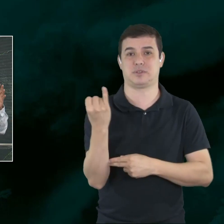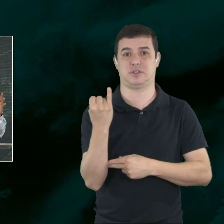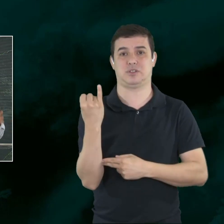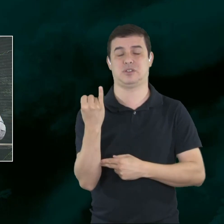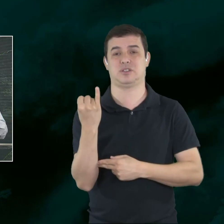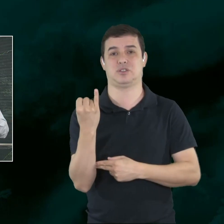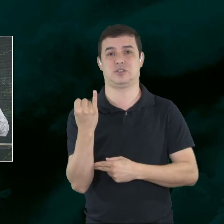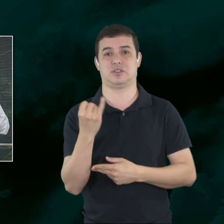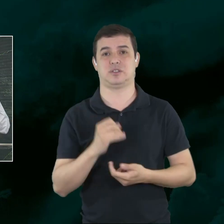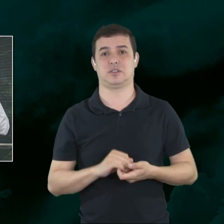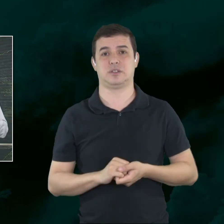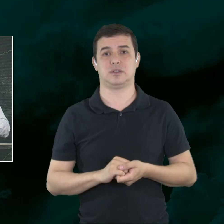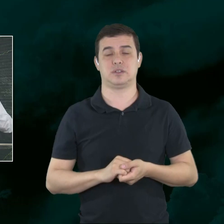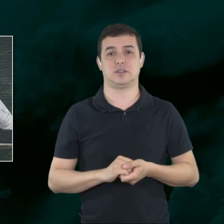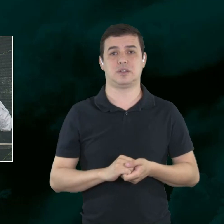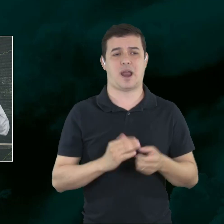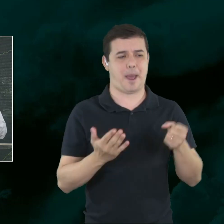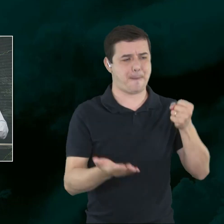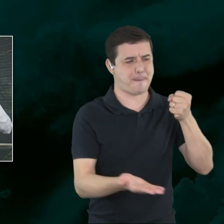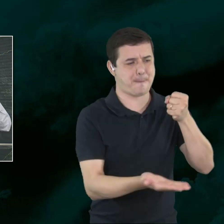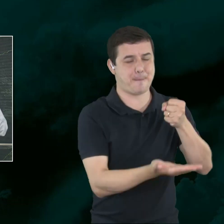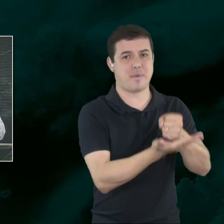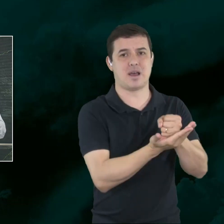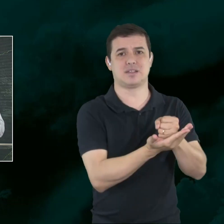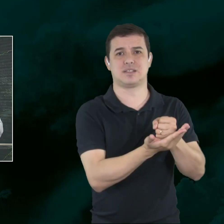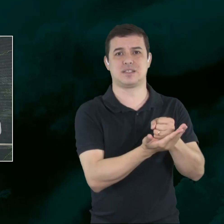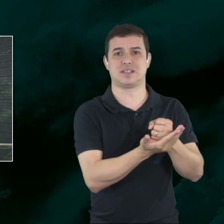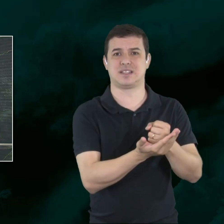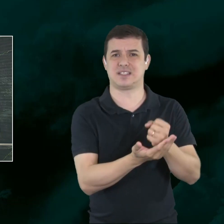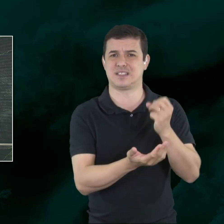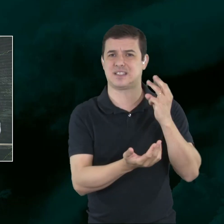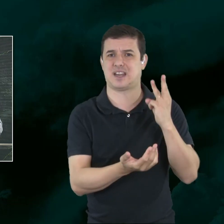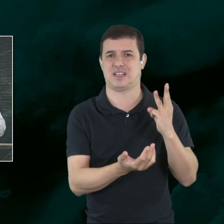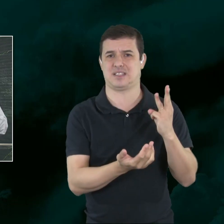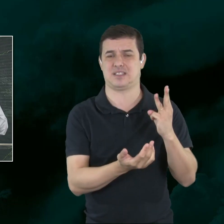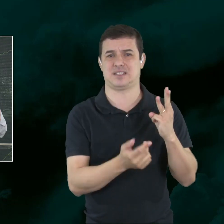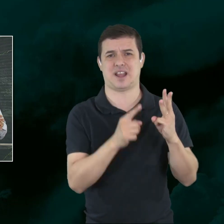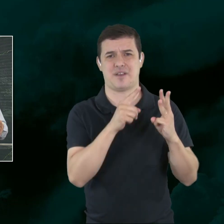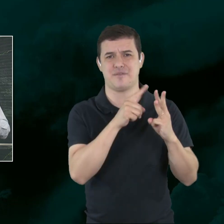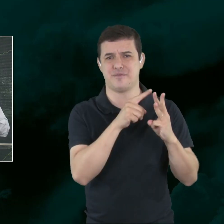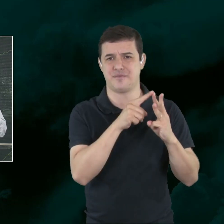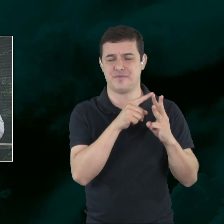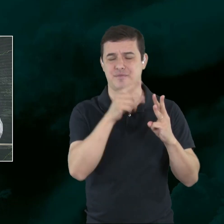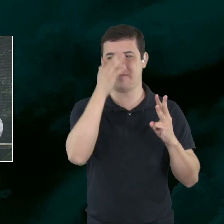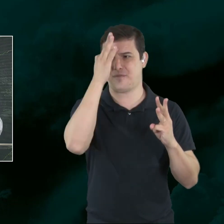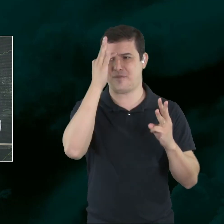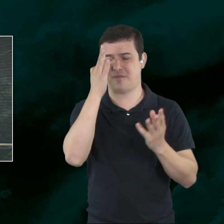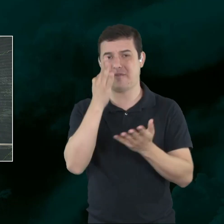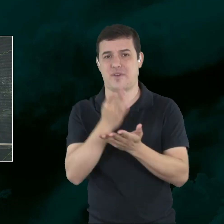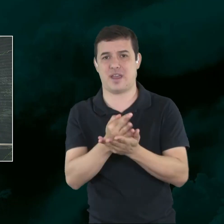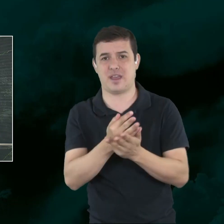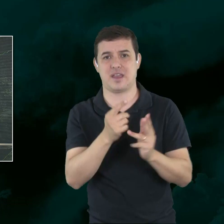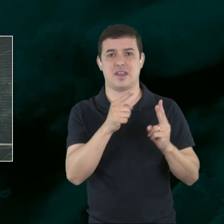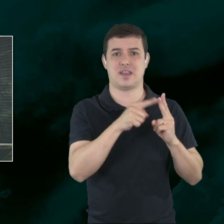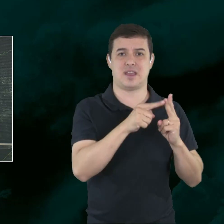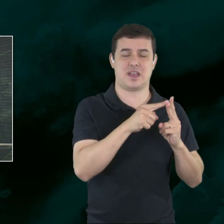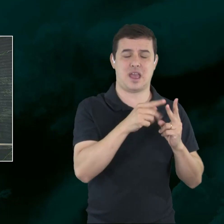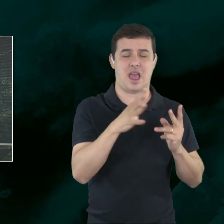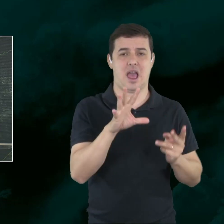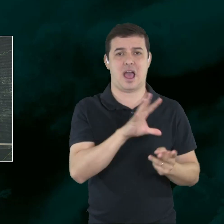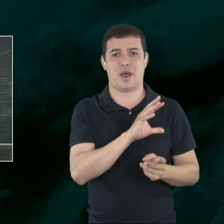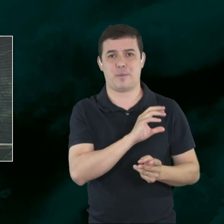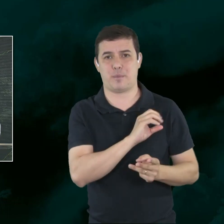sobre a importância da estrutura da vida cristã, estrutura da vida da igreja. A fé, o amor e